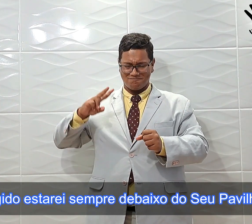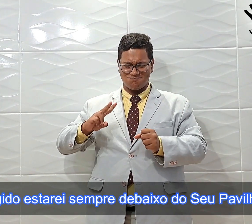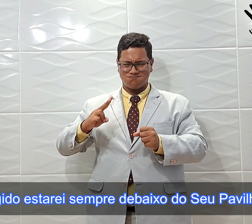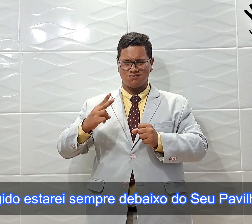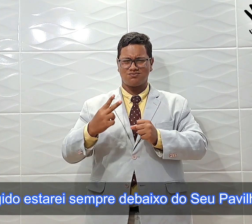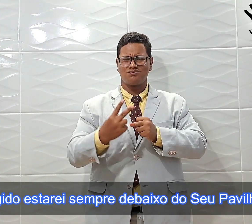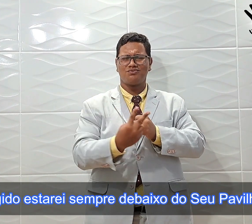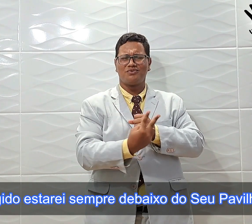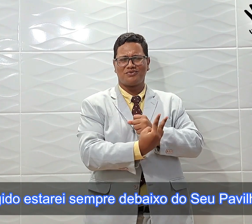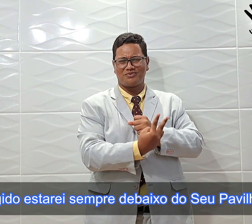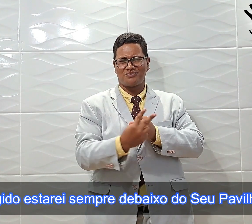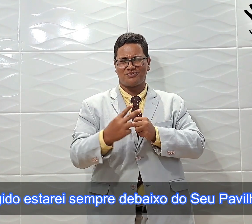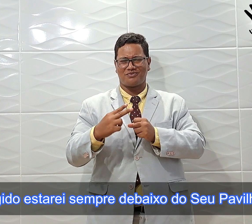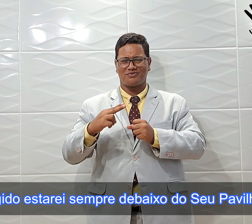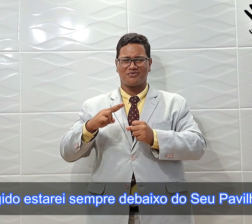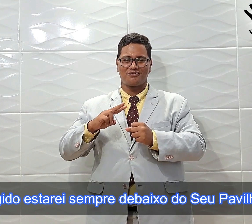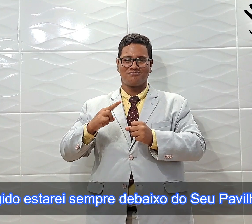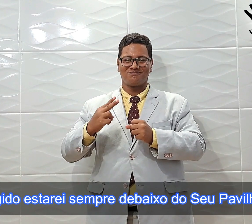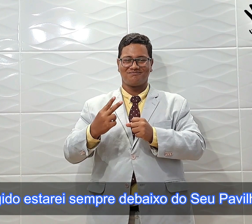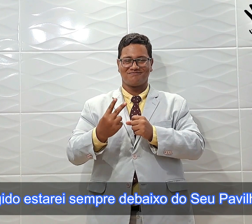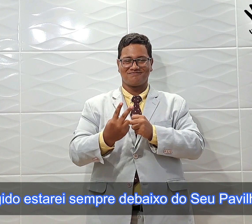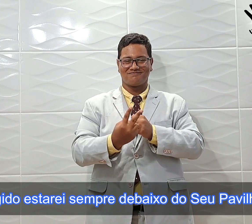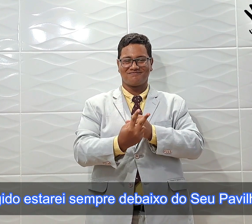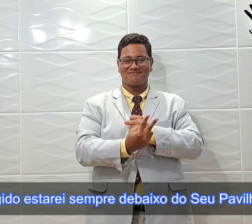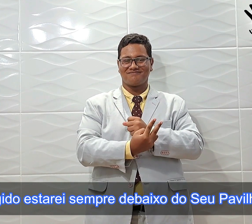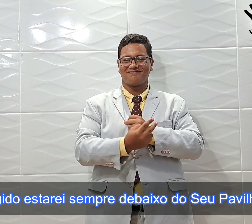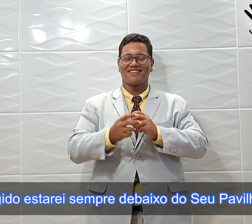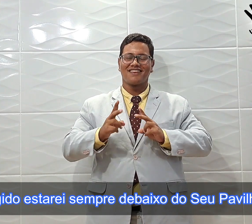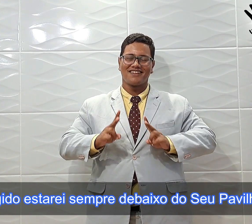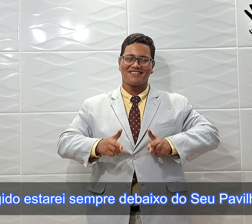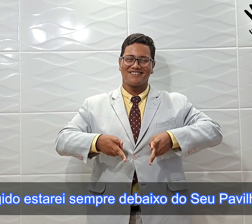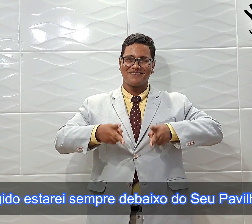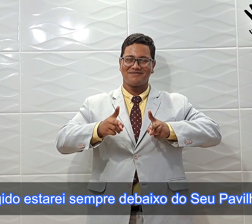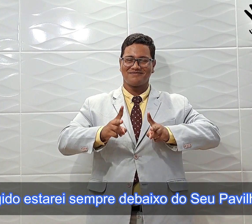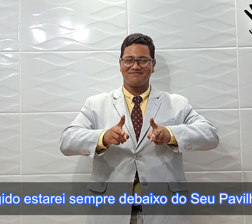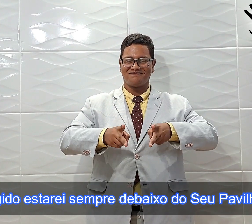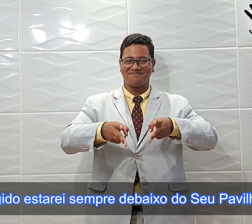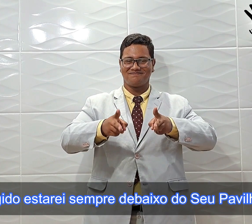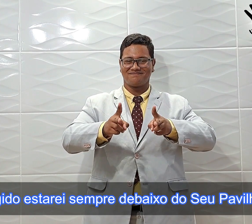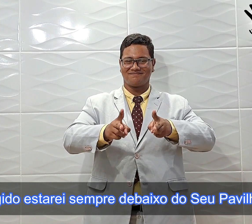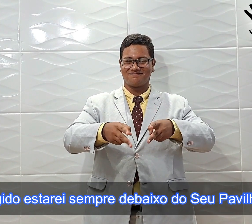Protegido estarei sempre debaixo do seu